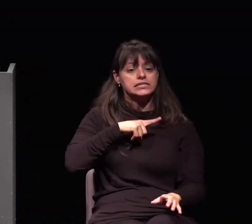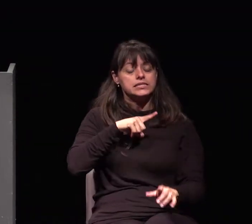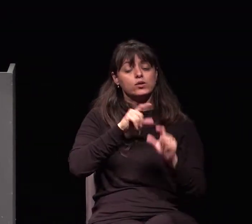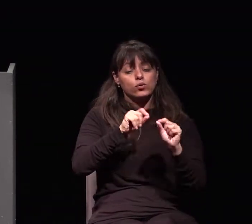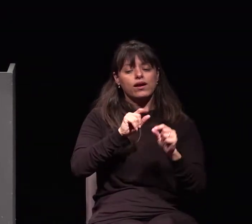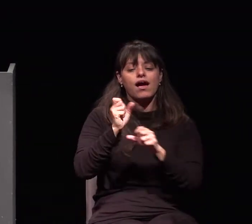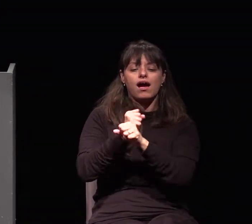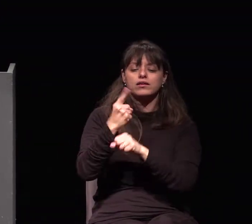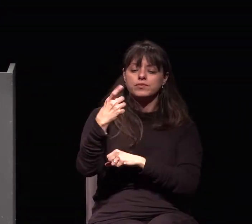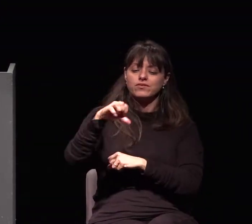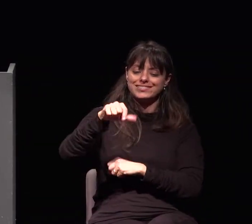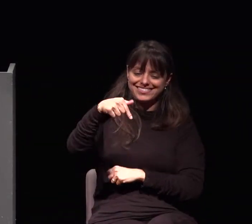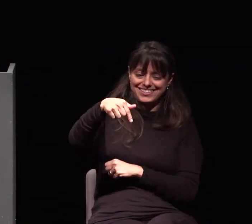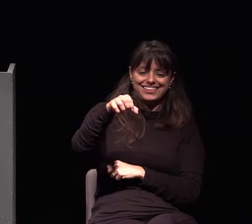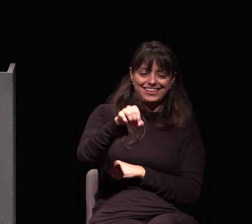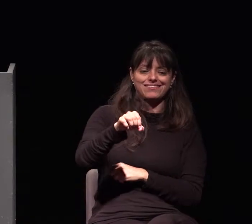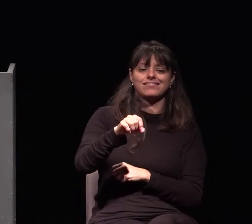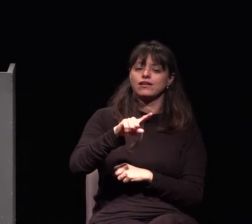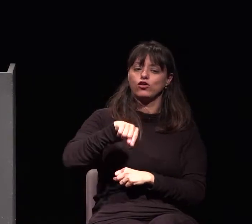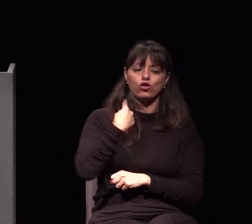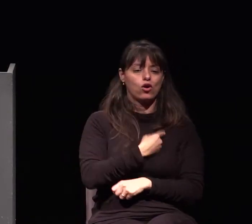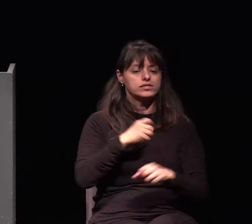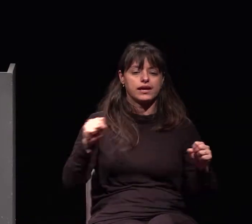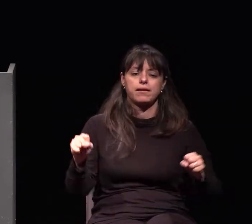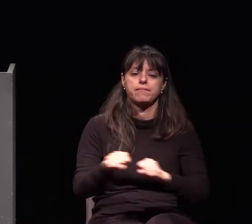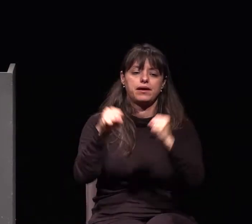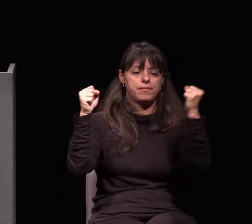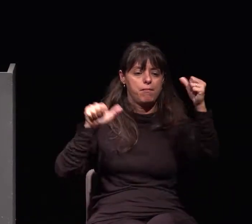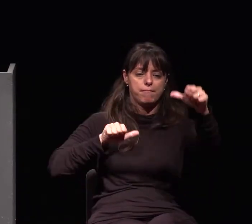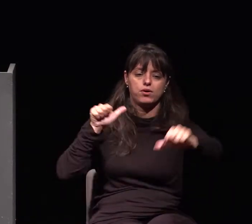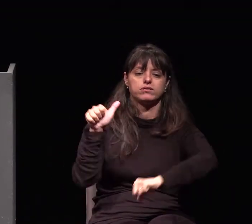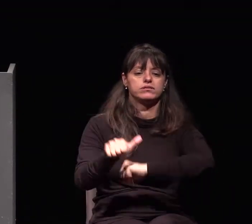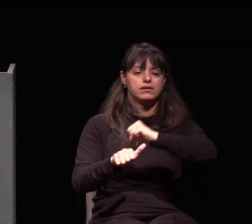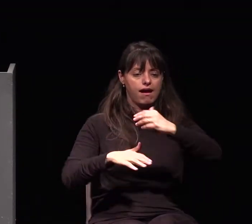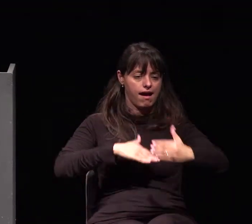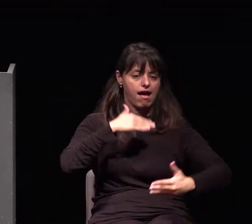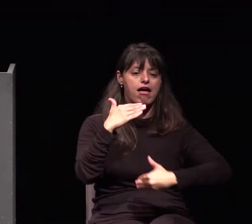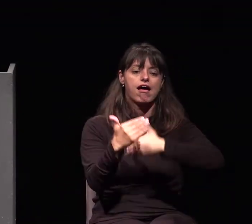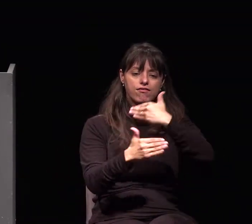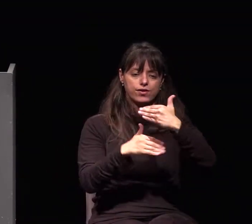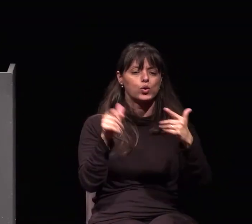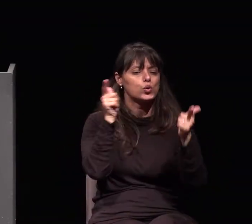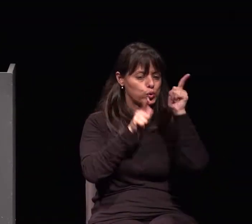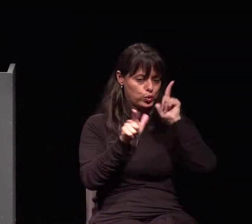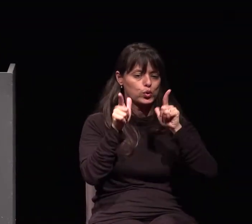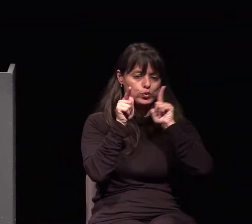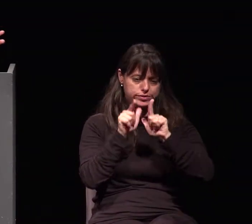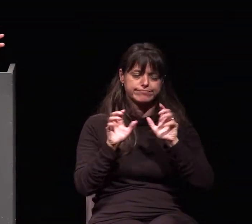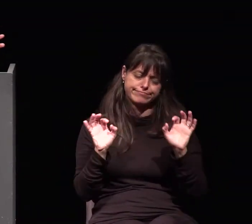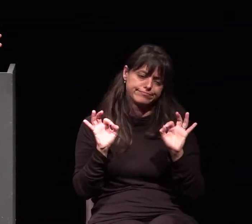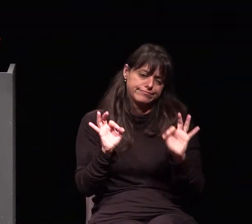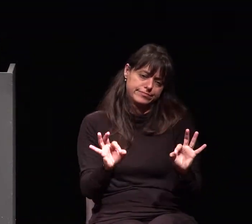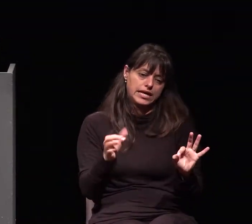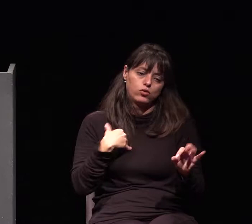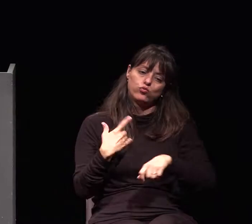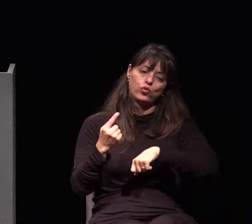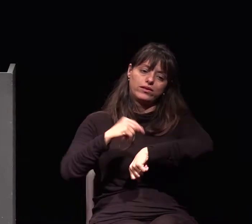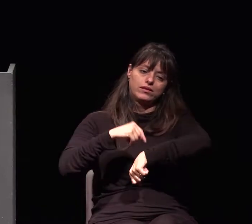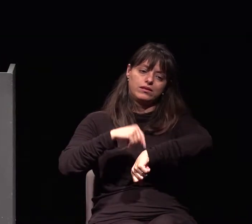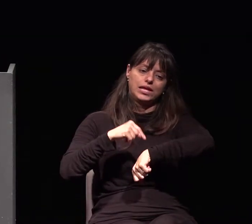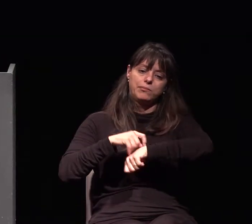nós rompemos e mudamos e conquistamos, e os avanços são enormes, né? Eu não vou ter tempo aqui